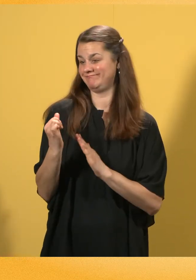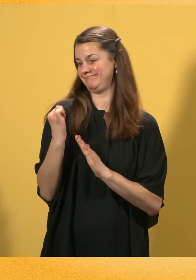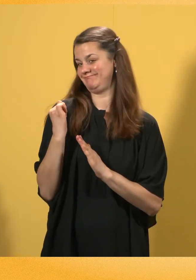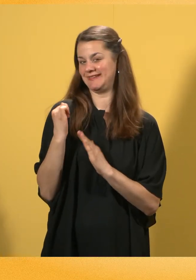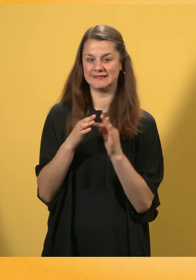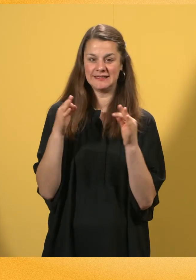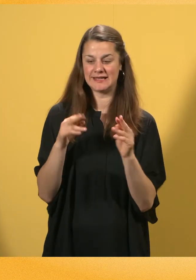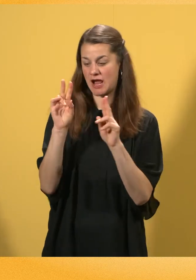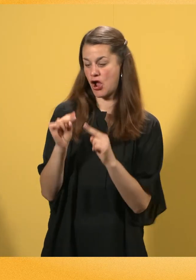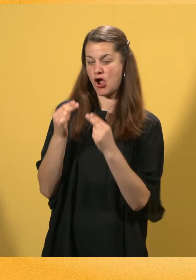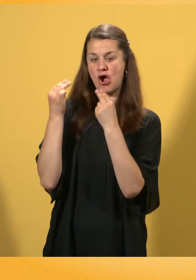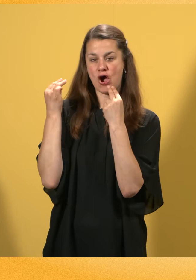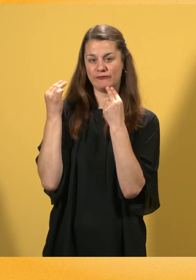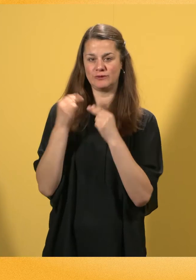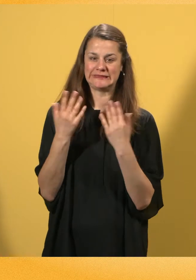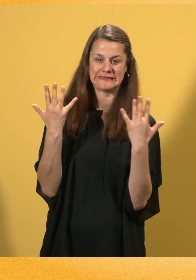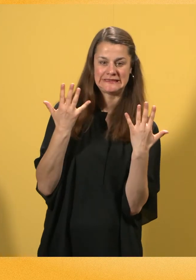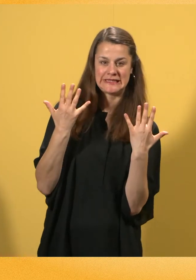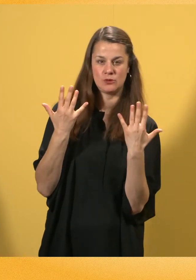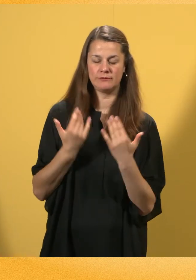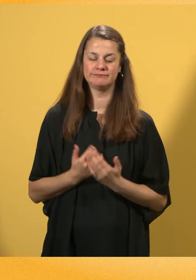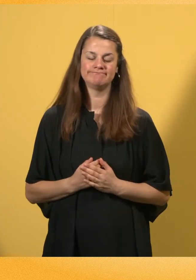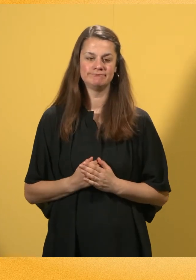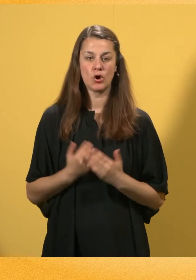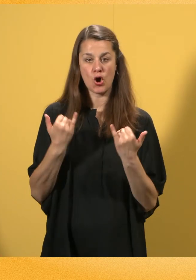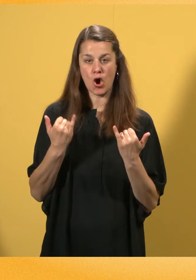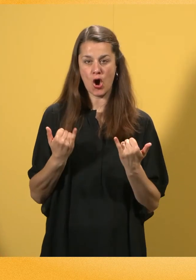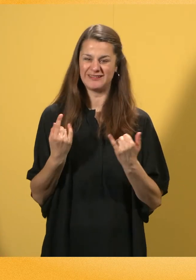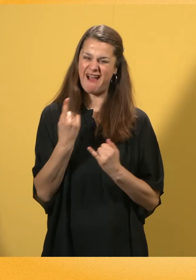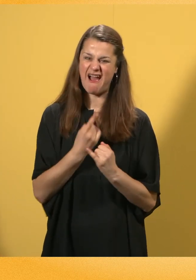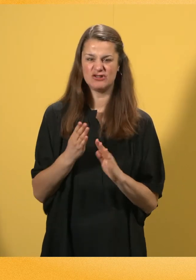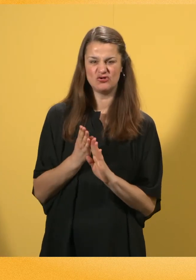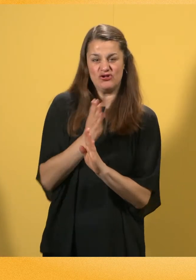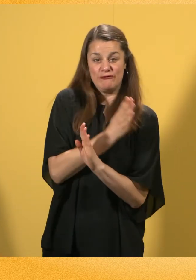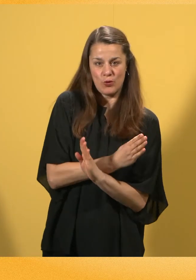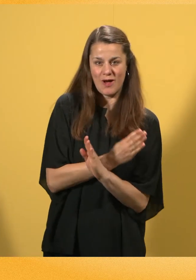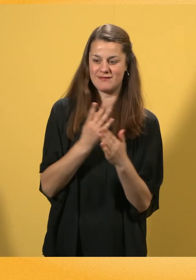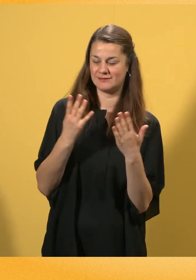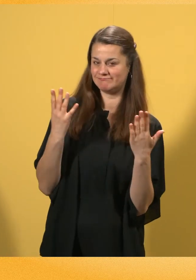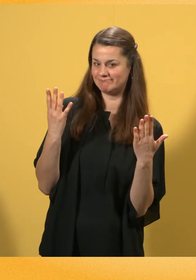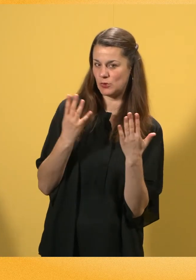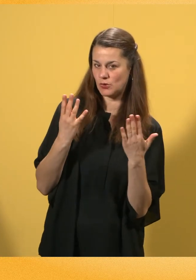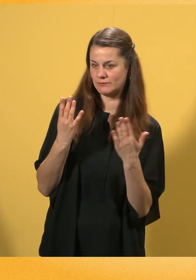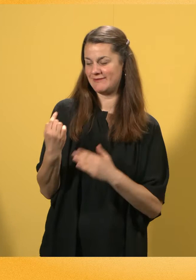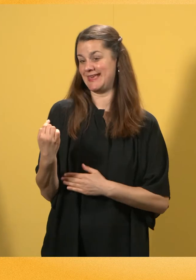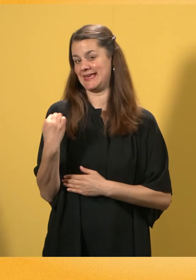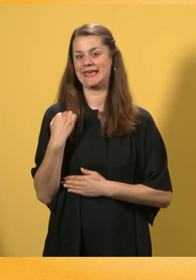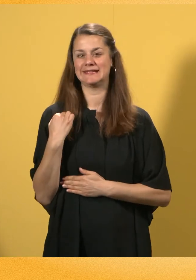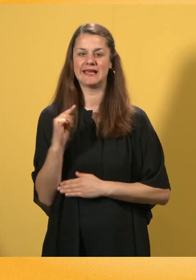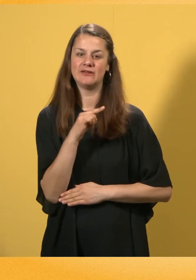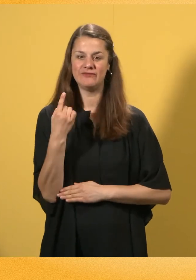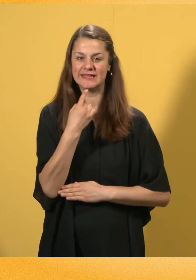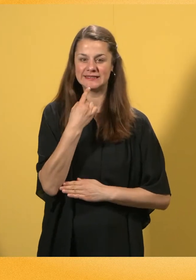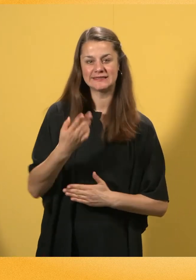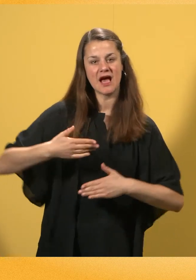Eröffnung. Gestern, das war 10 Uhr, wir sind jetzt eine Stunde vorher. Da haben wir gesagt, dass es uns